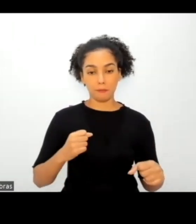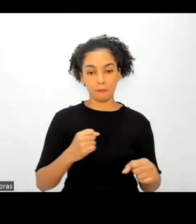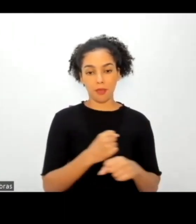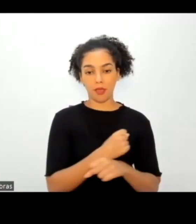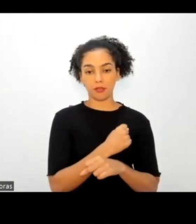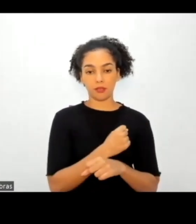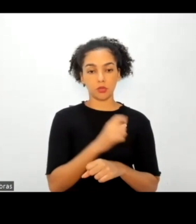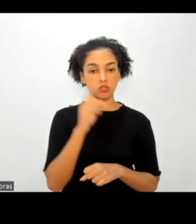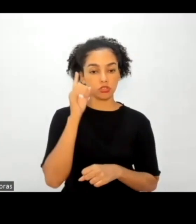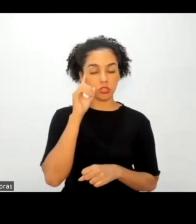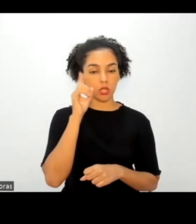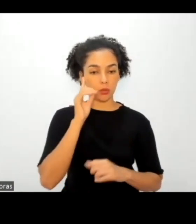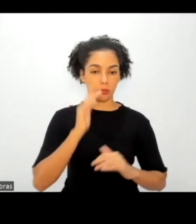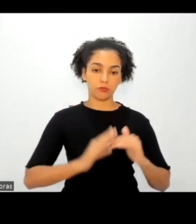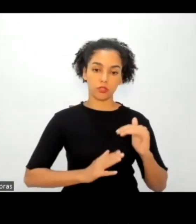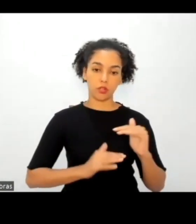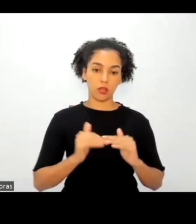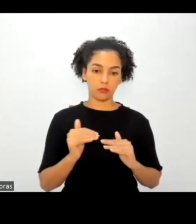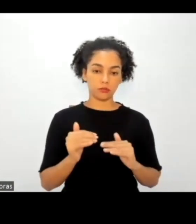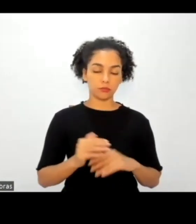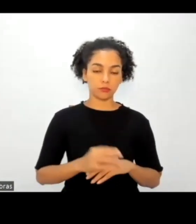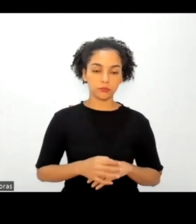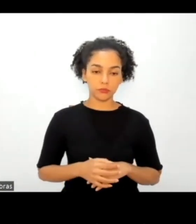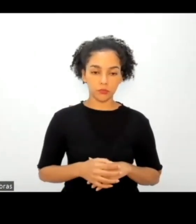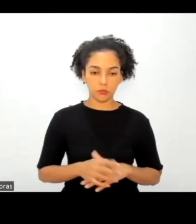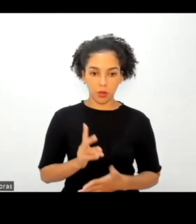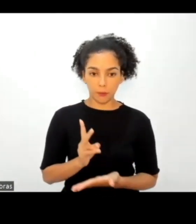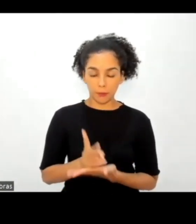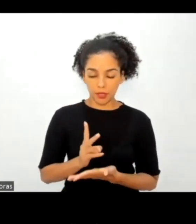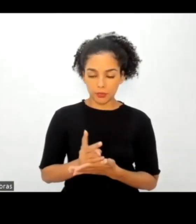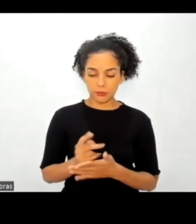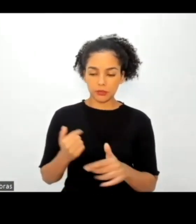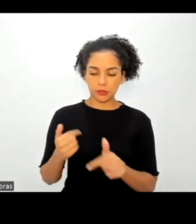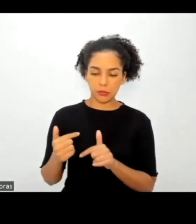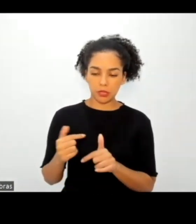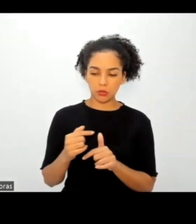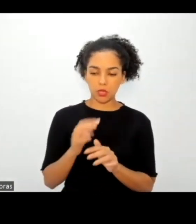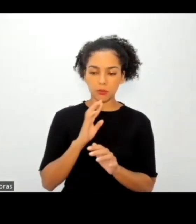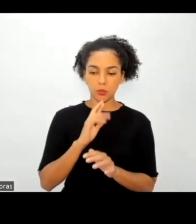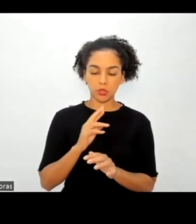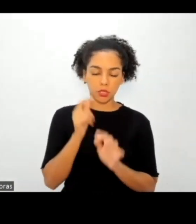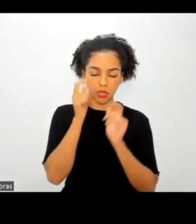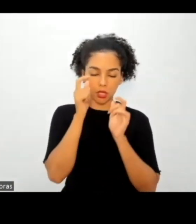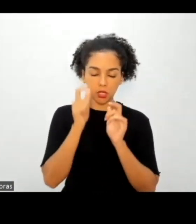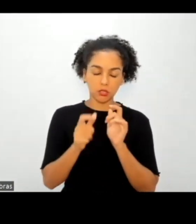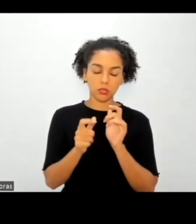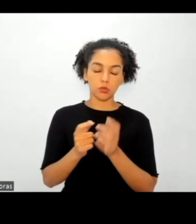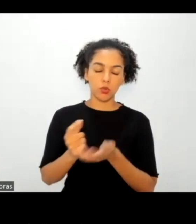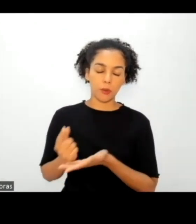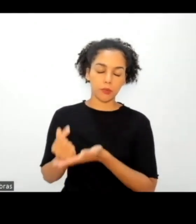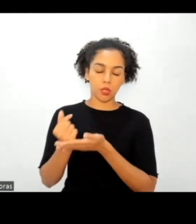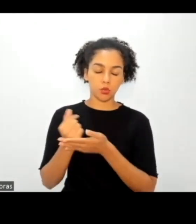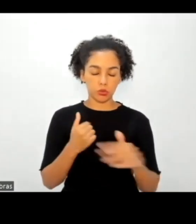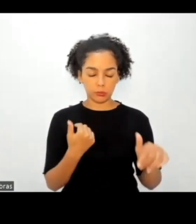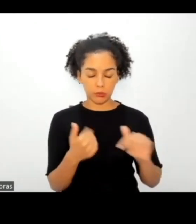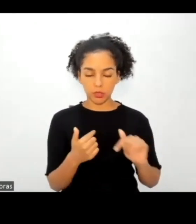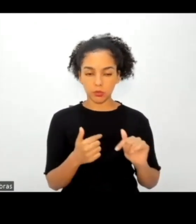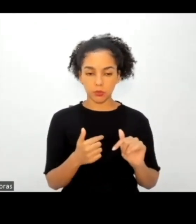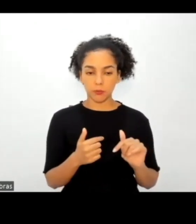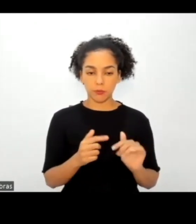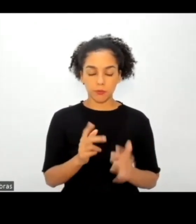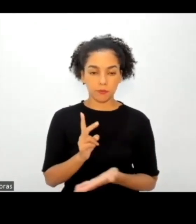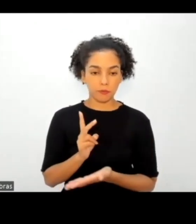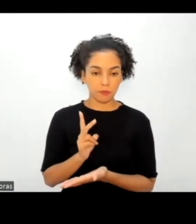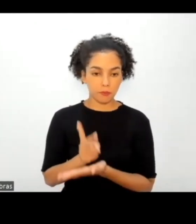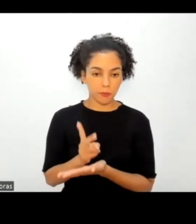Se a Marilda fala que numa mesma atividade a gente responde aos interesses do capital ou do trabalho, eu diria que numa mesma